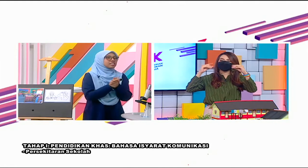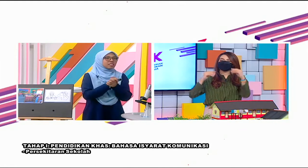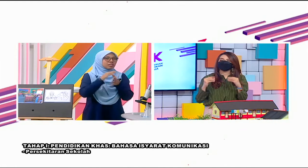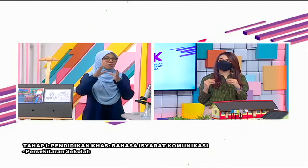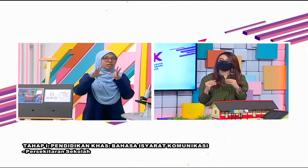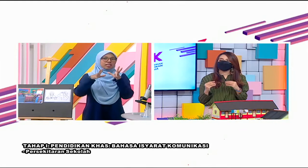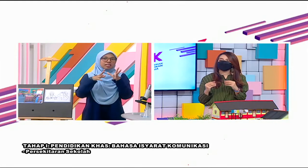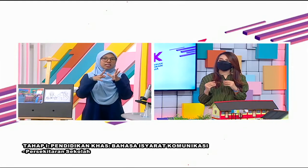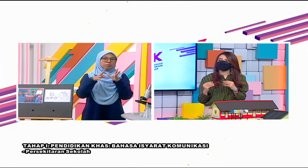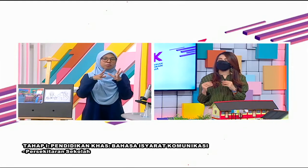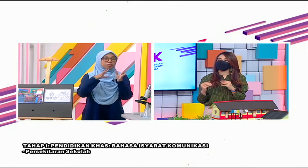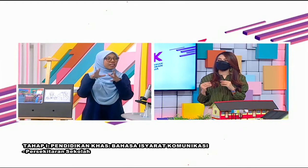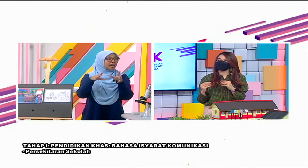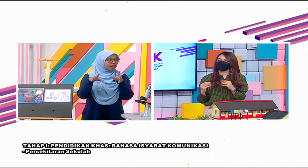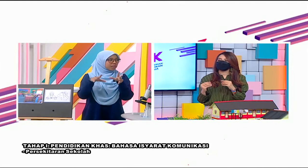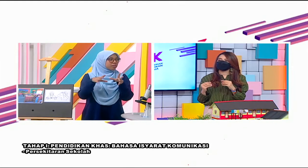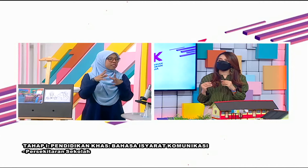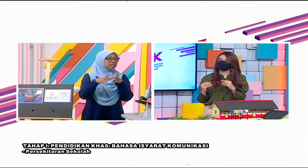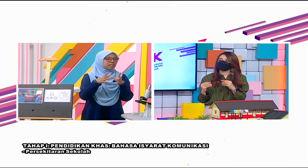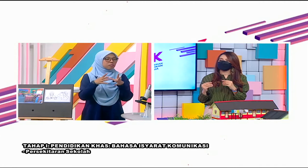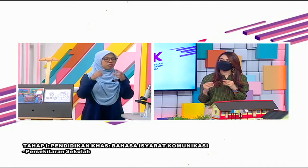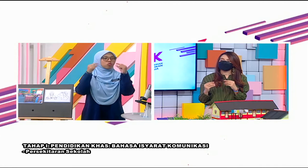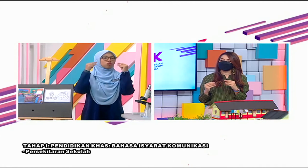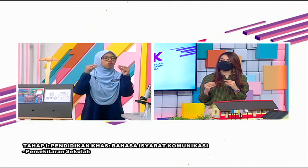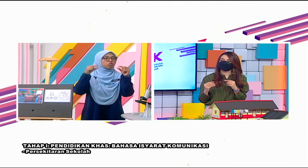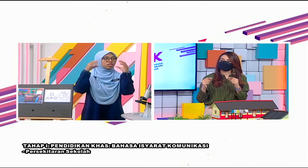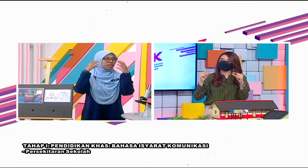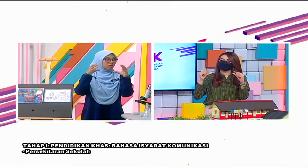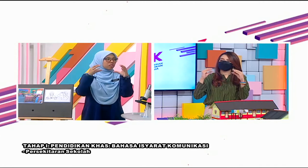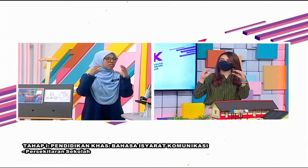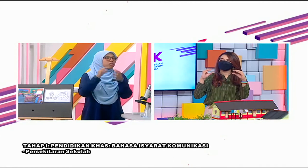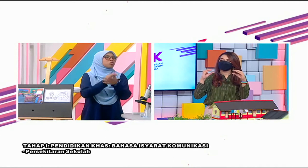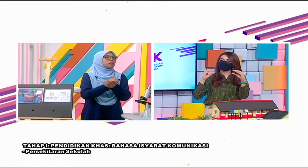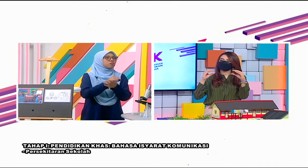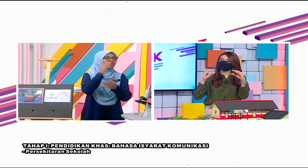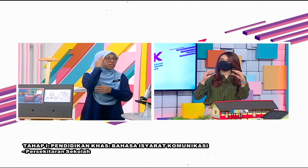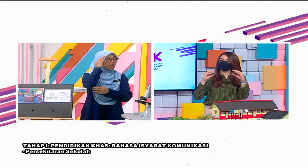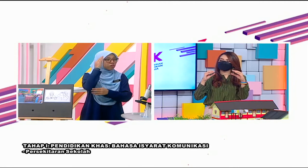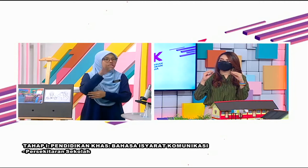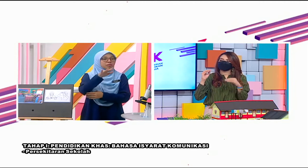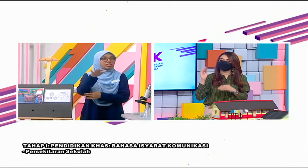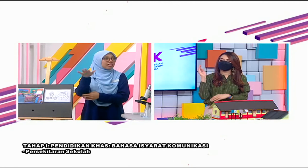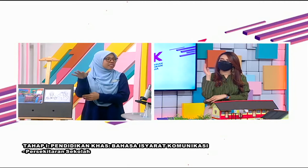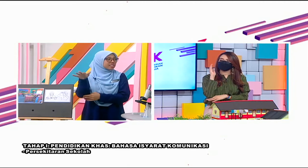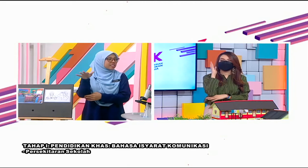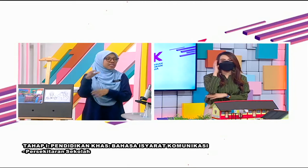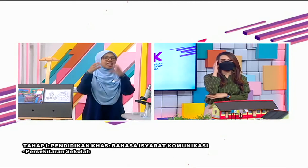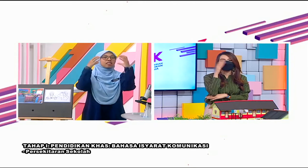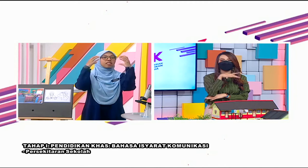kita buat perbezaan bila isyarat ni macam contoh guru ke cikgu ke supaya murid tahu macam mana nak eja. Jadi kalau kita buat